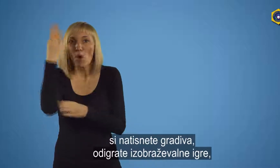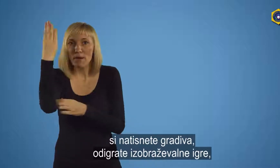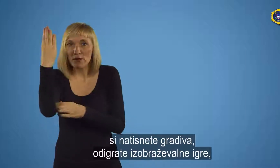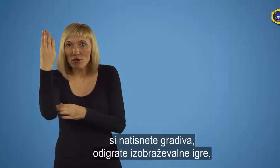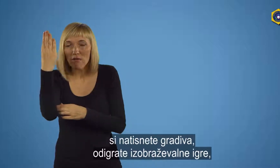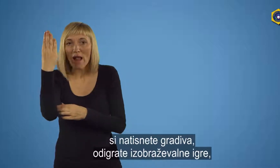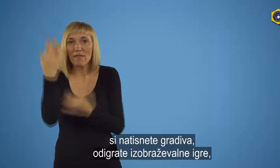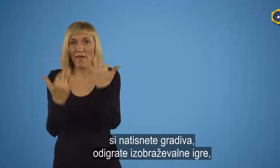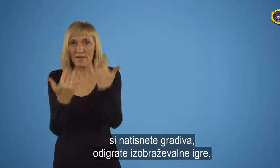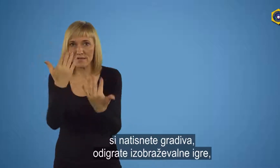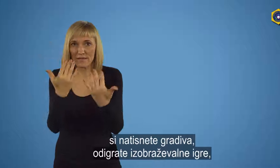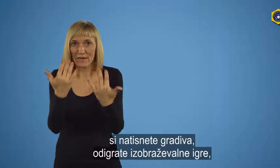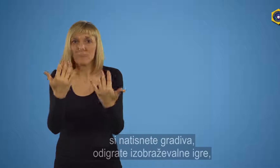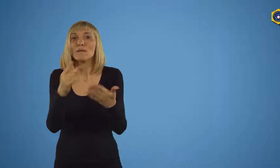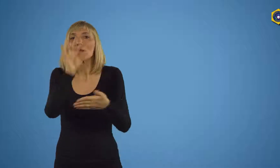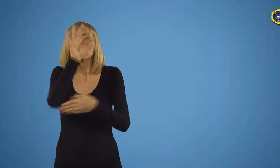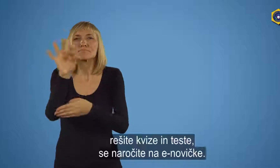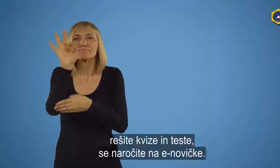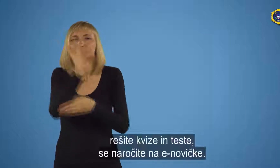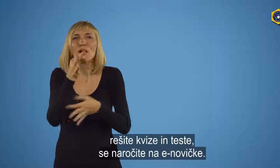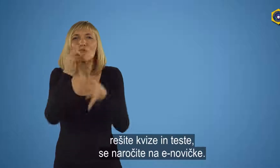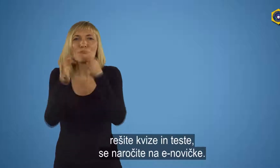se naročite na e-novičke.